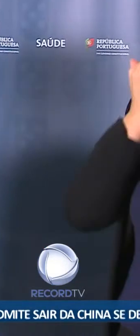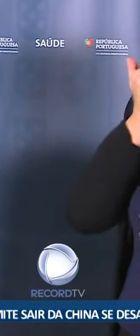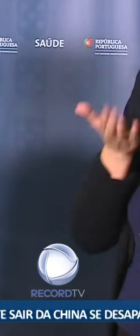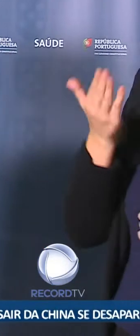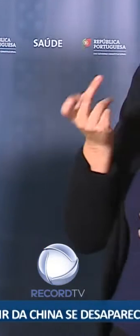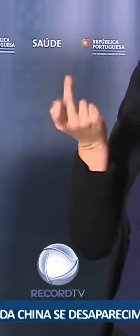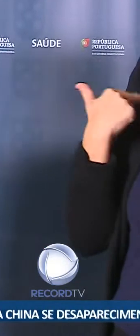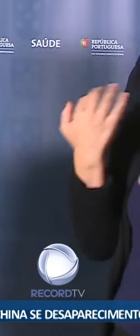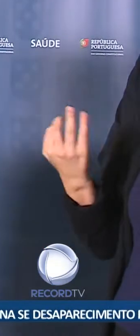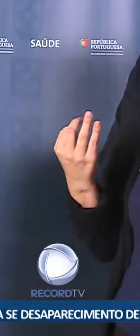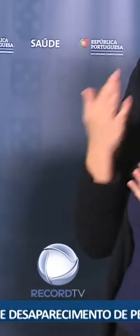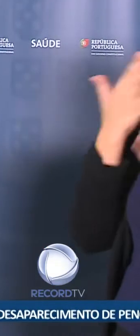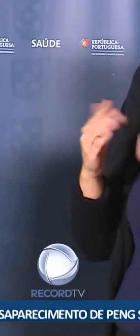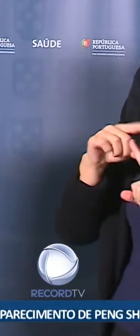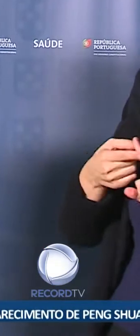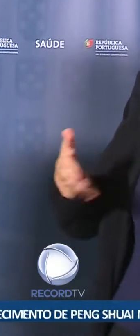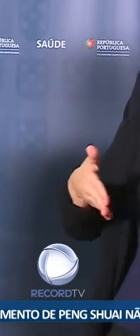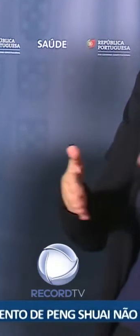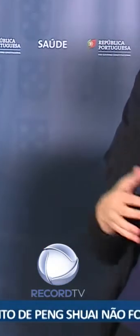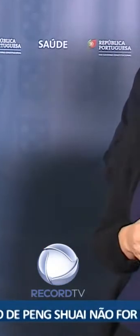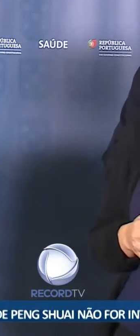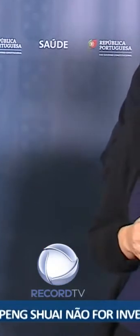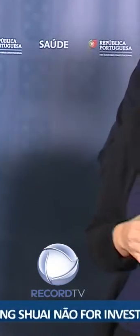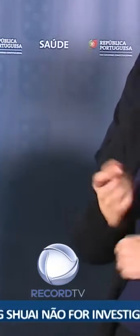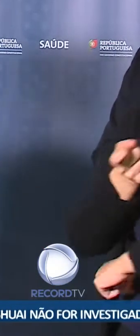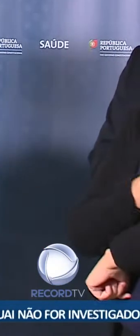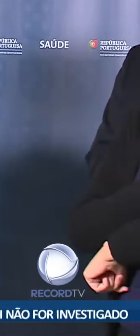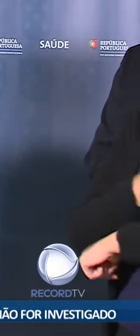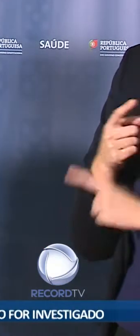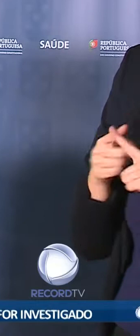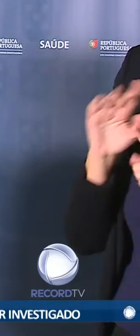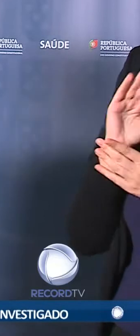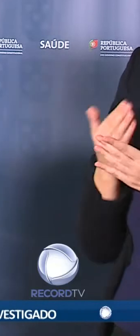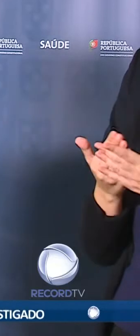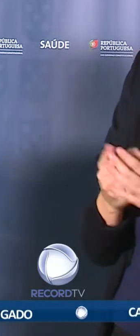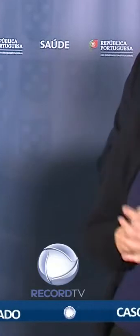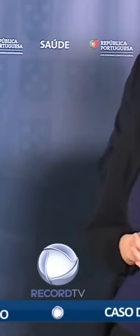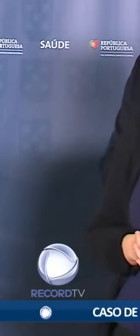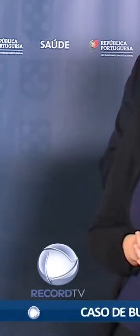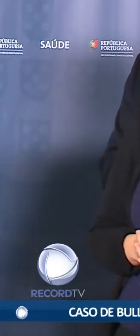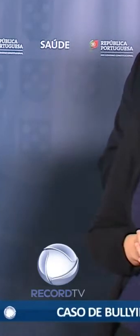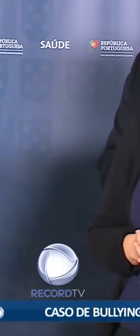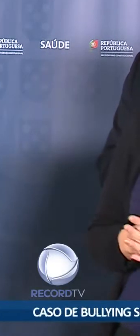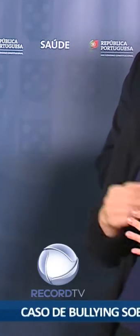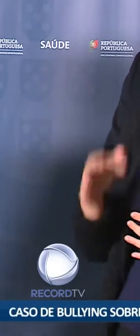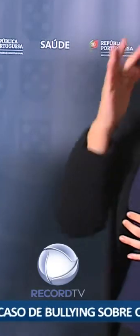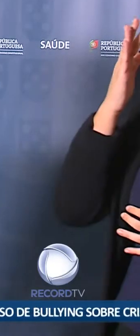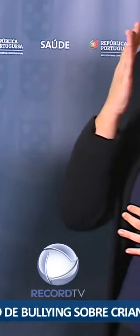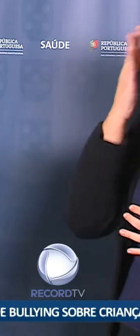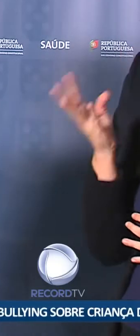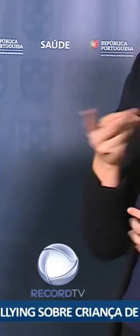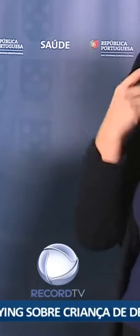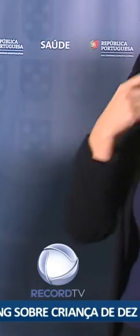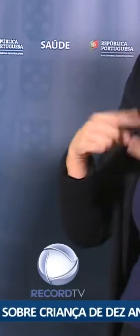há um ano do que este ano. E a vacinação fez a diferença. E apresentaram números vários que